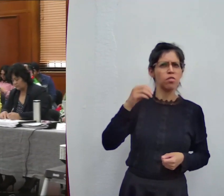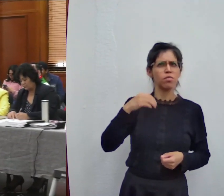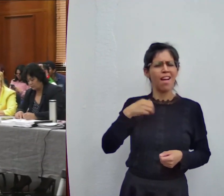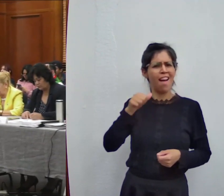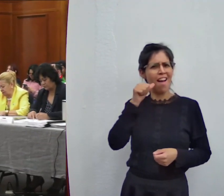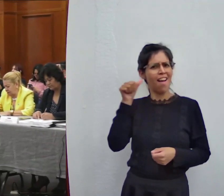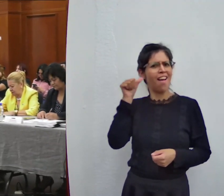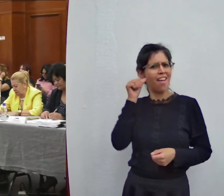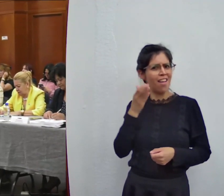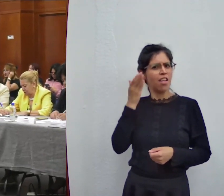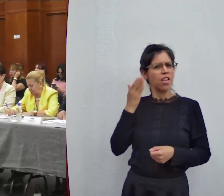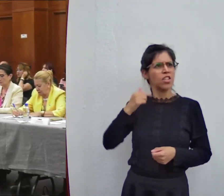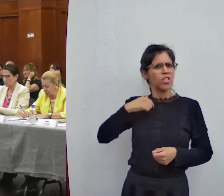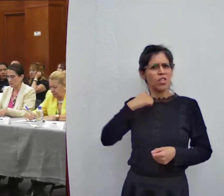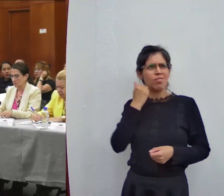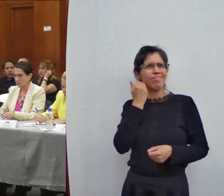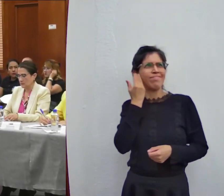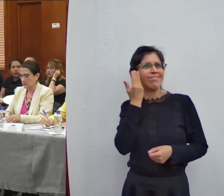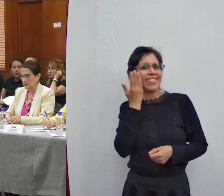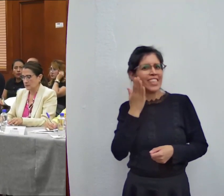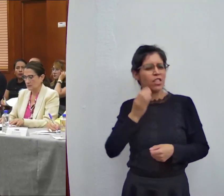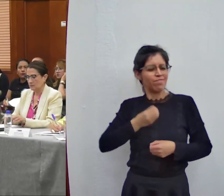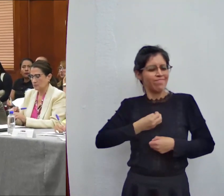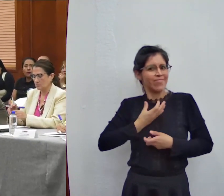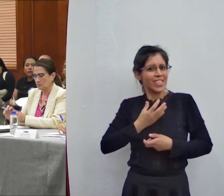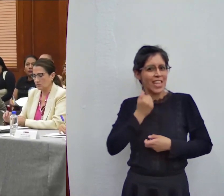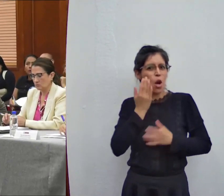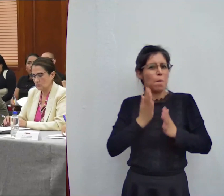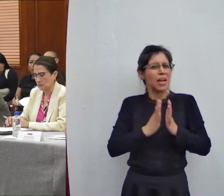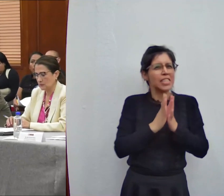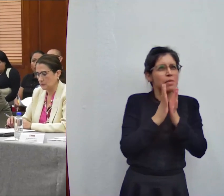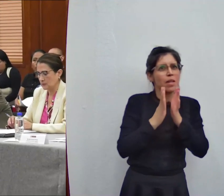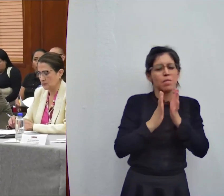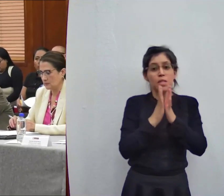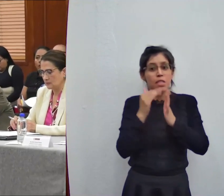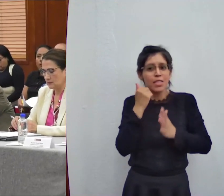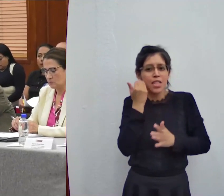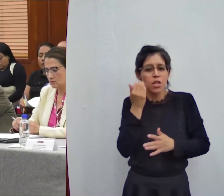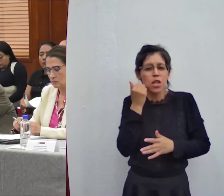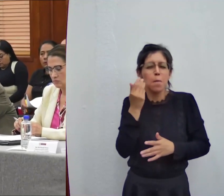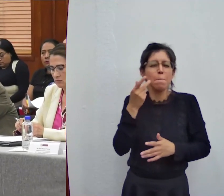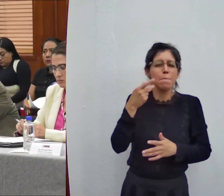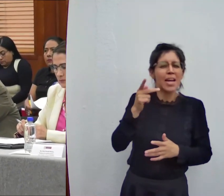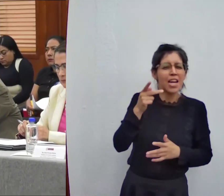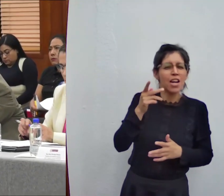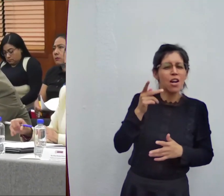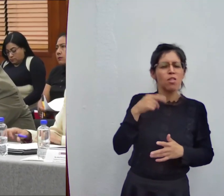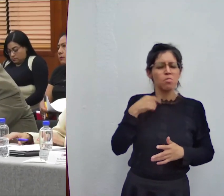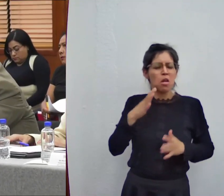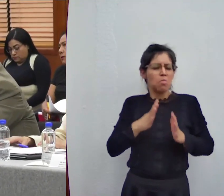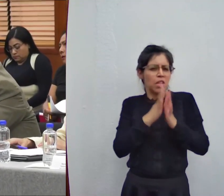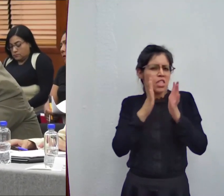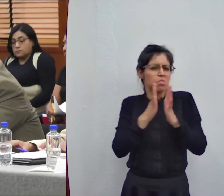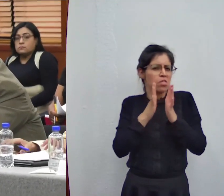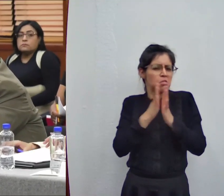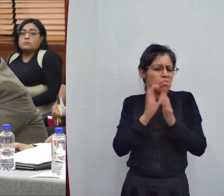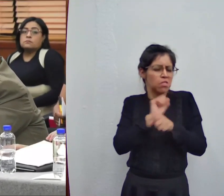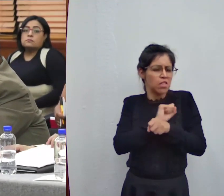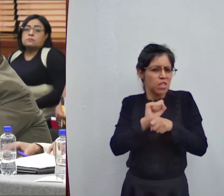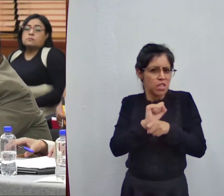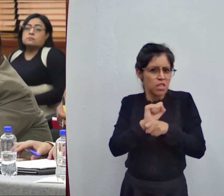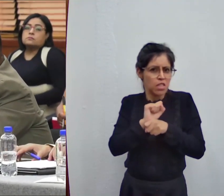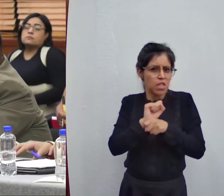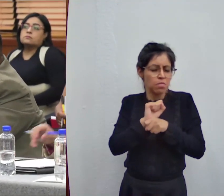de participar, pero siendo que mi participación es genérica, la he dejado hasta